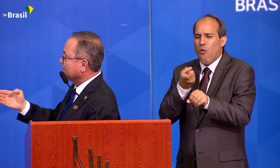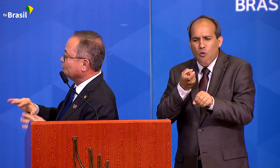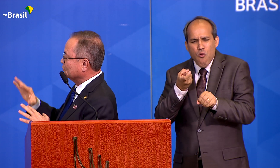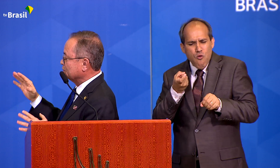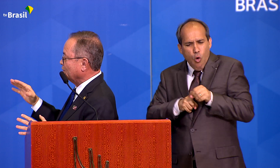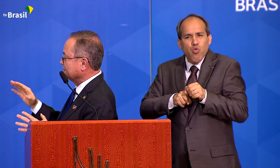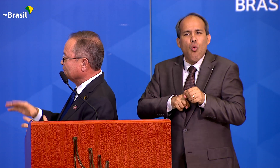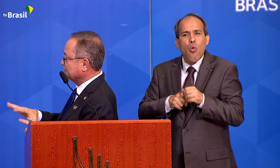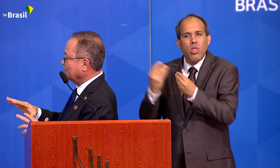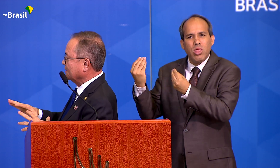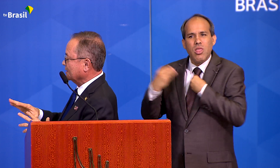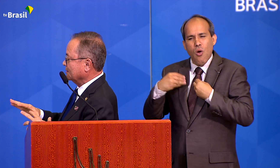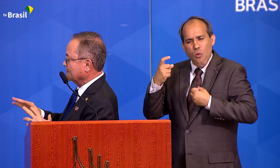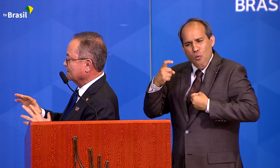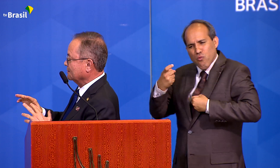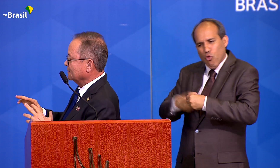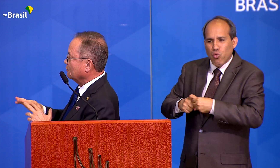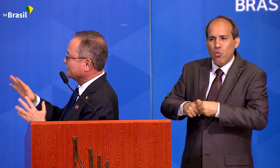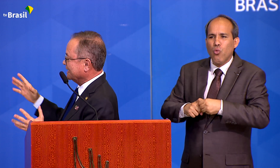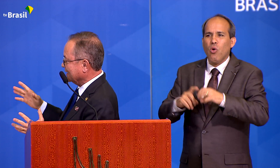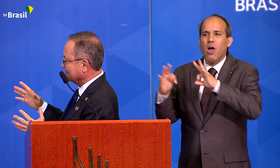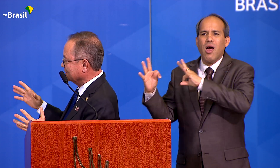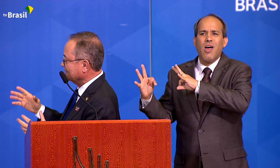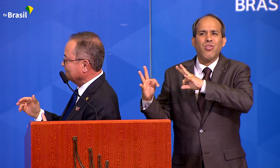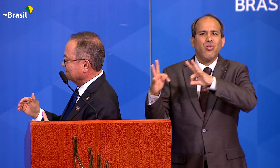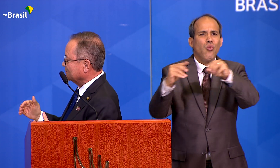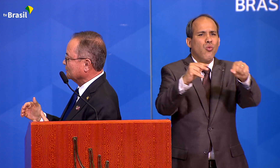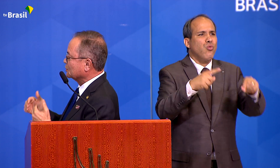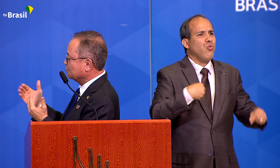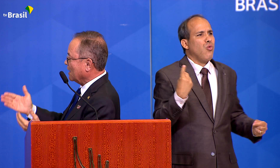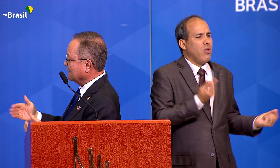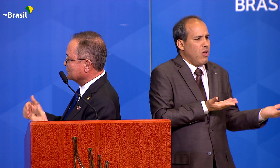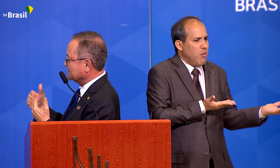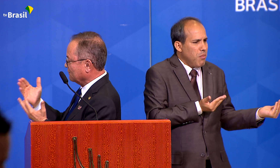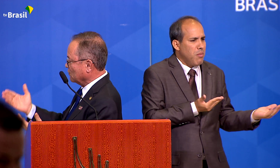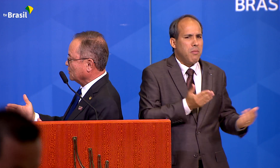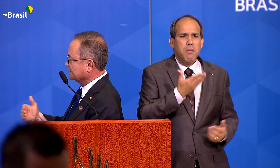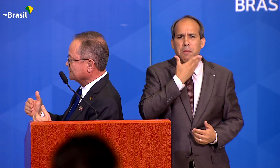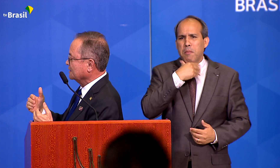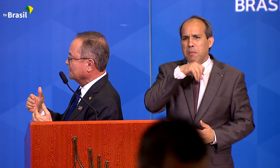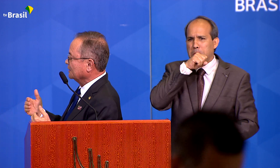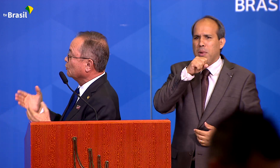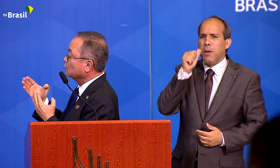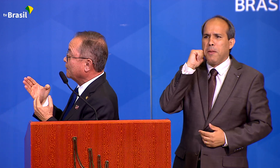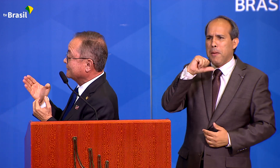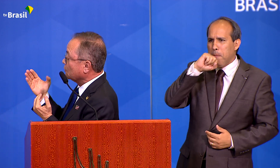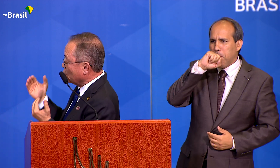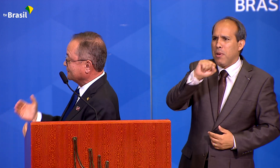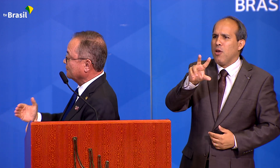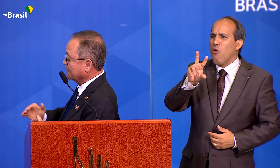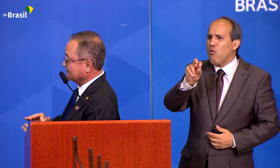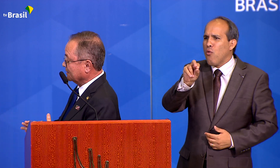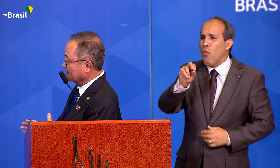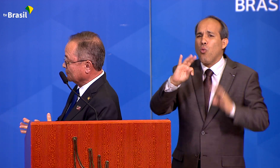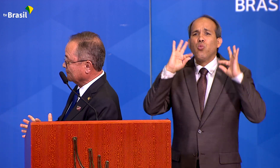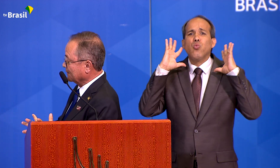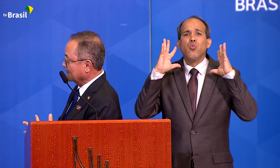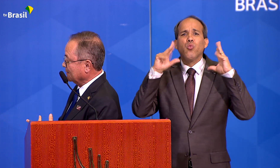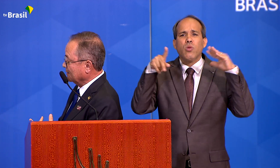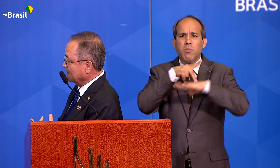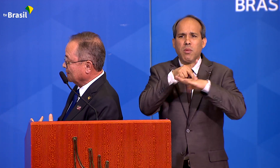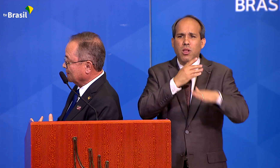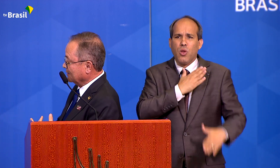em todos nós não só na na moçada mas os pais dos avós em todo o Patriota